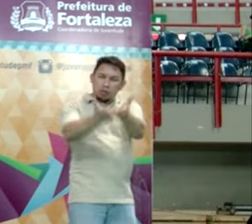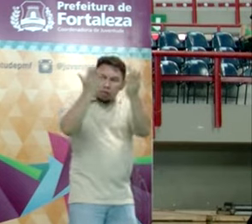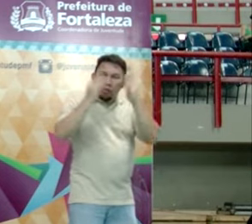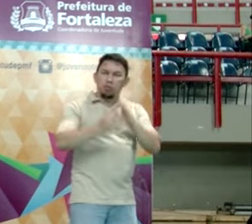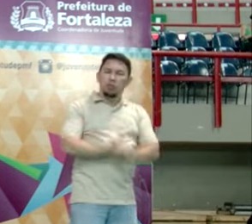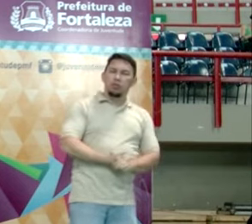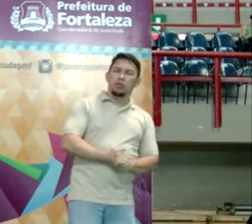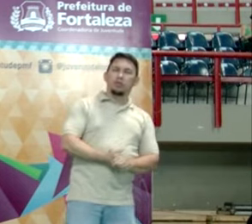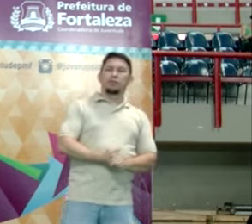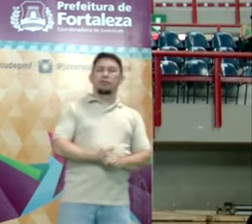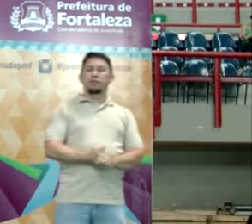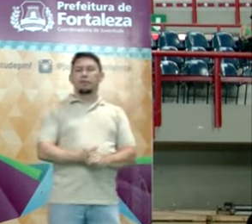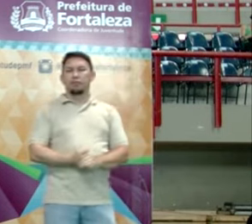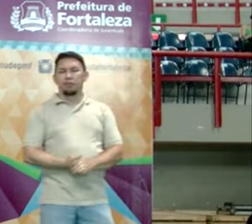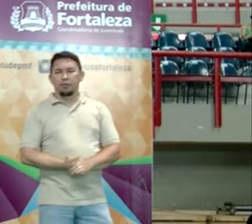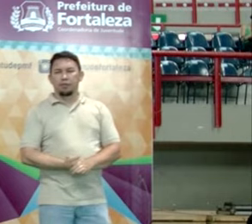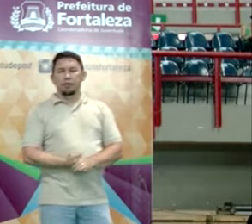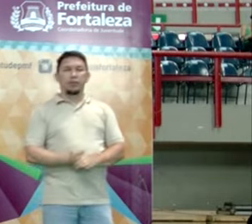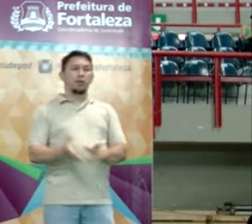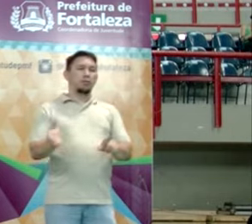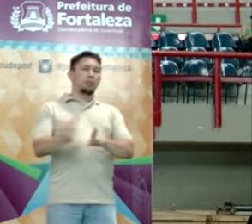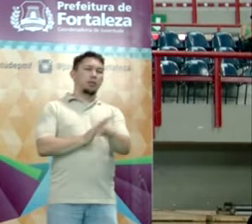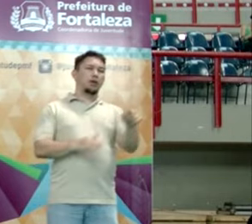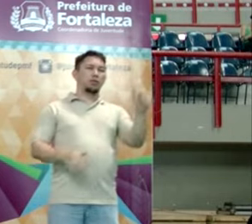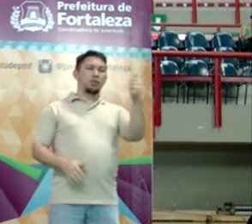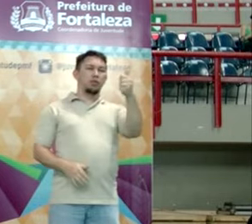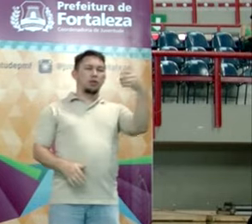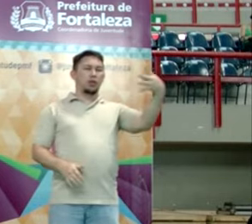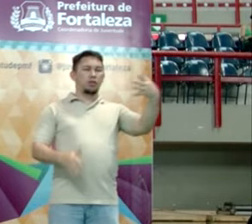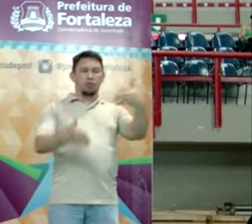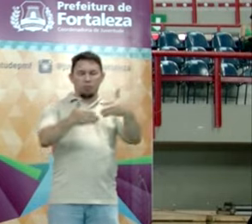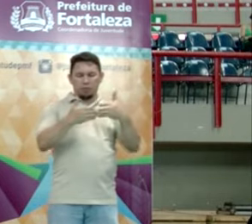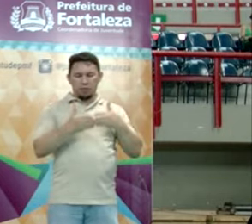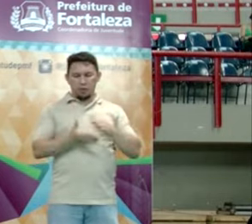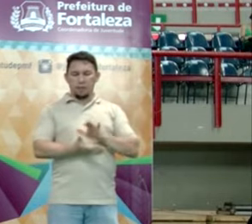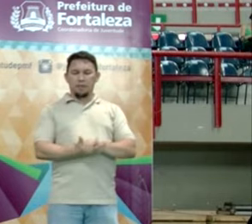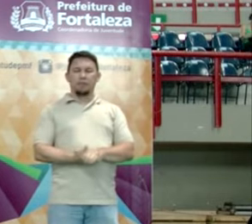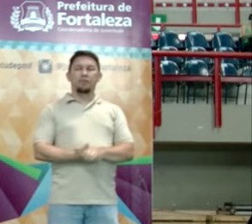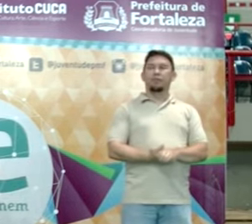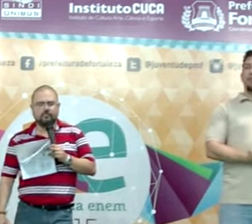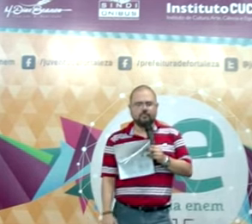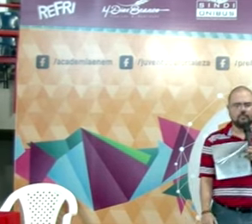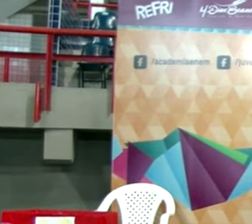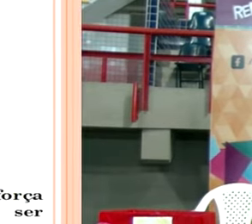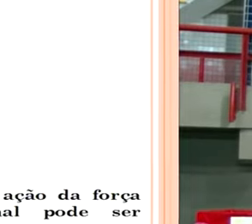Né? Questão 14, por favor.